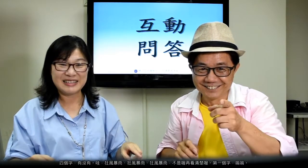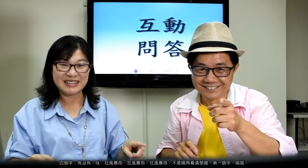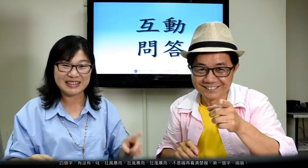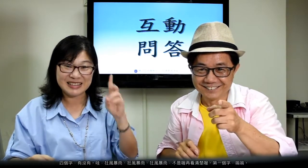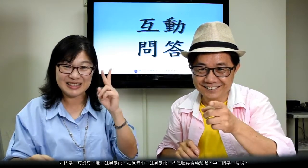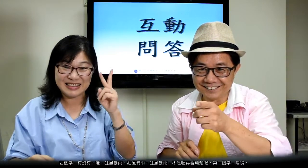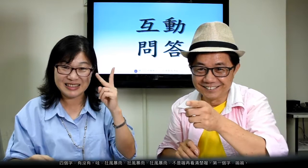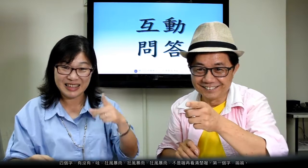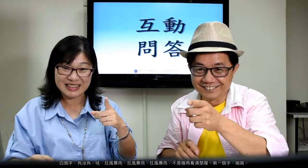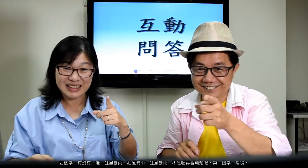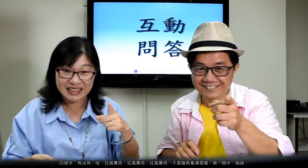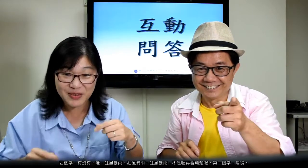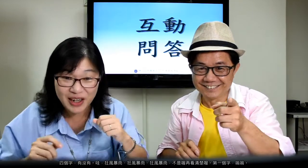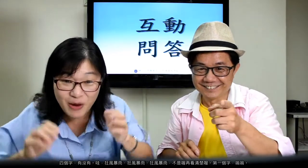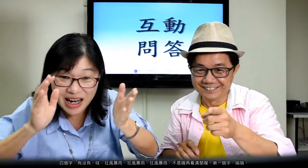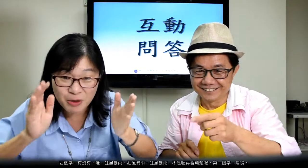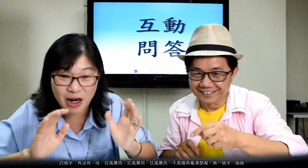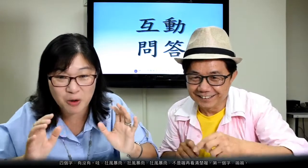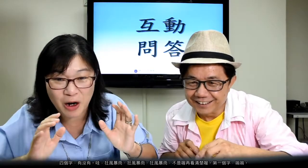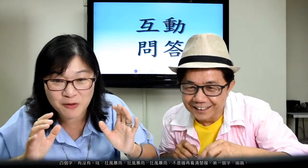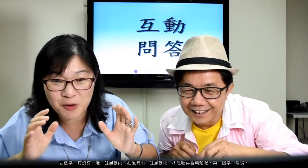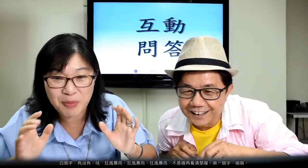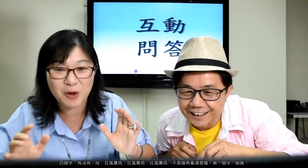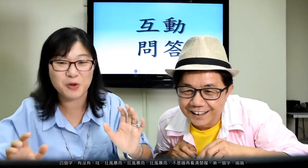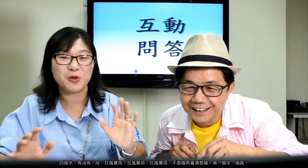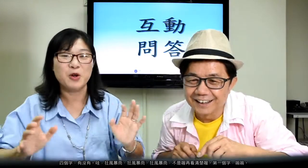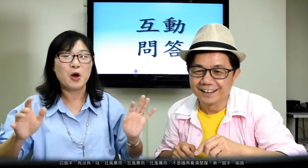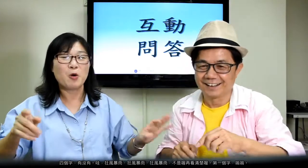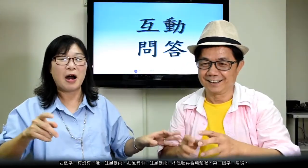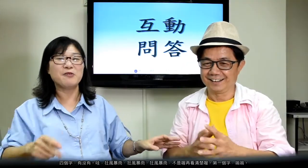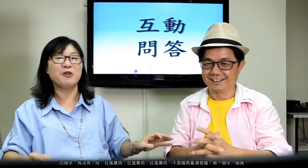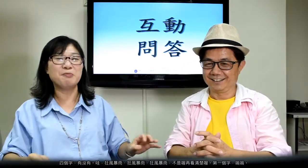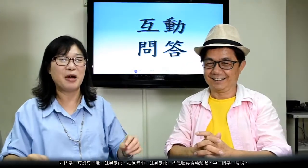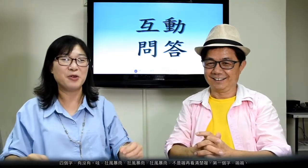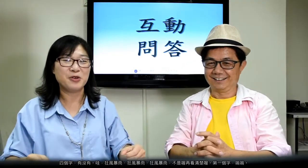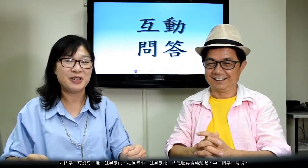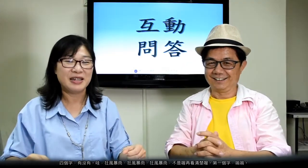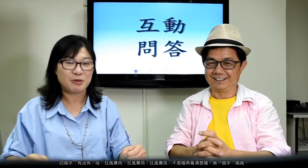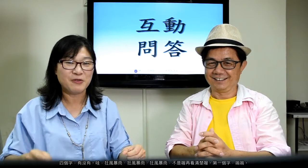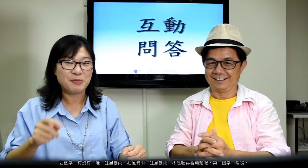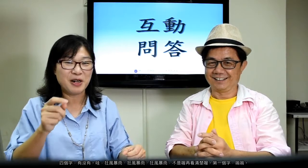四个字，在有吗？哇，狂风暴雨，狂风暴雨，狂风暴